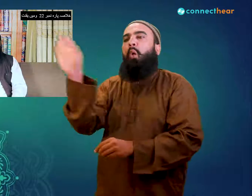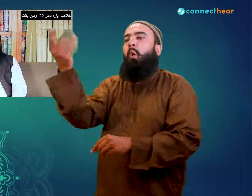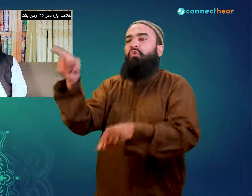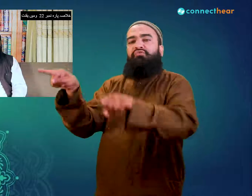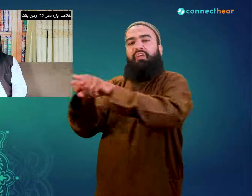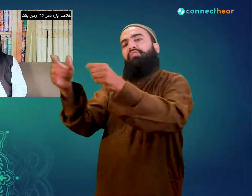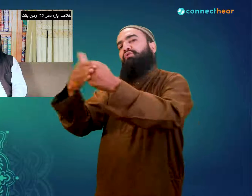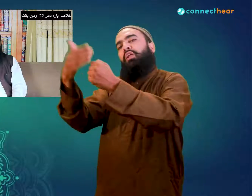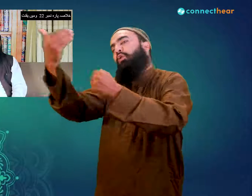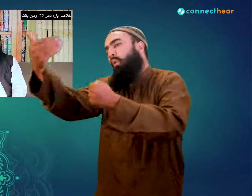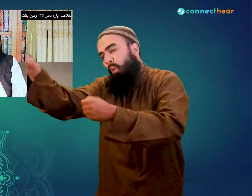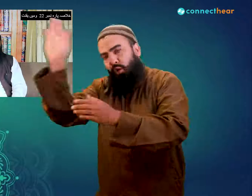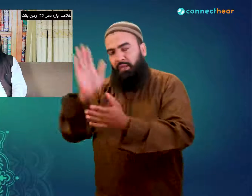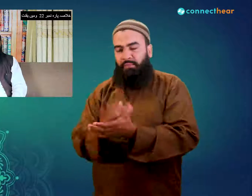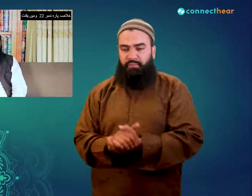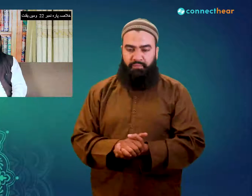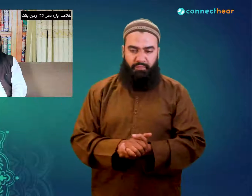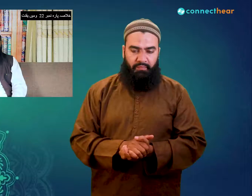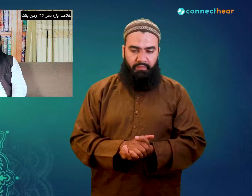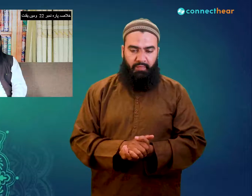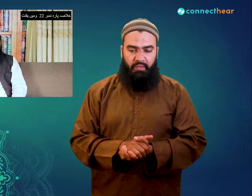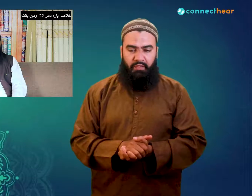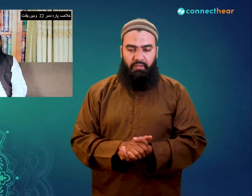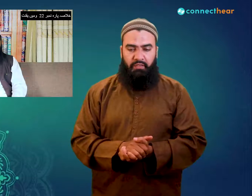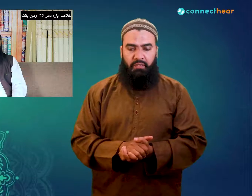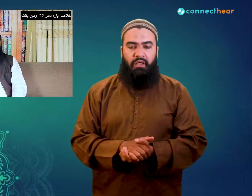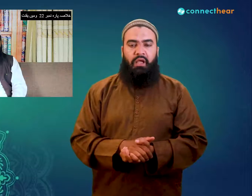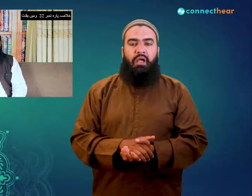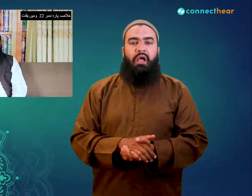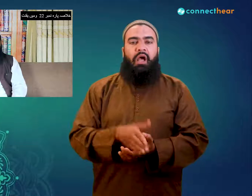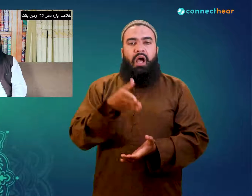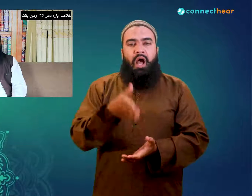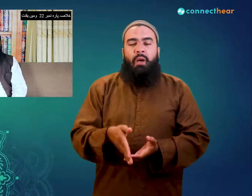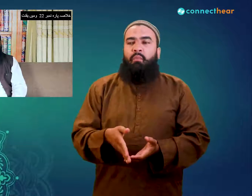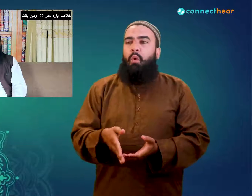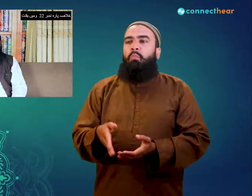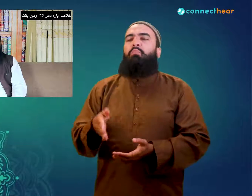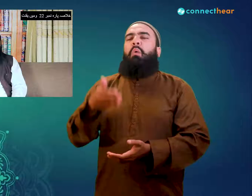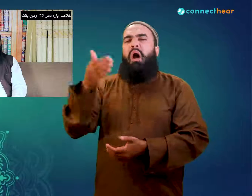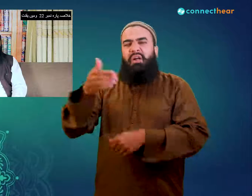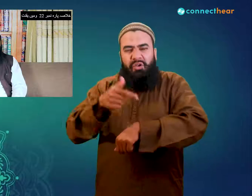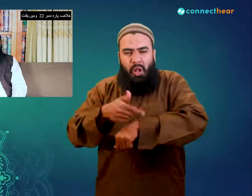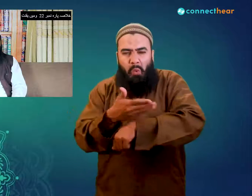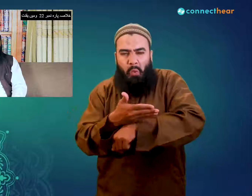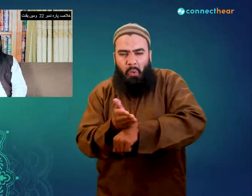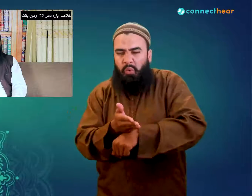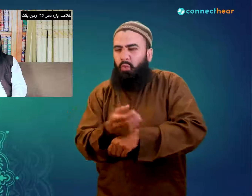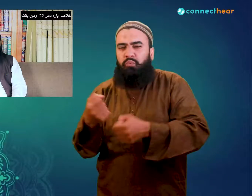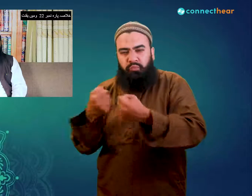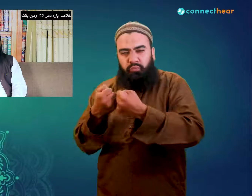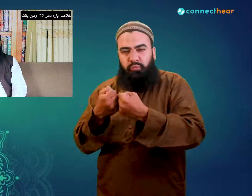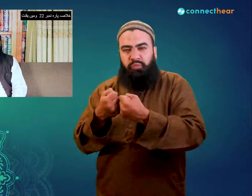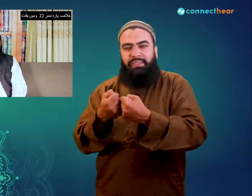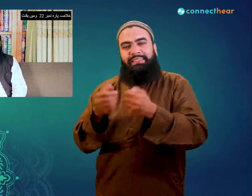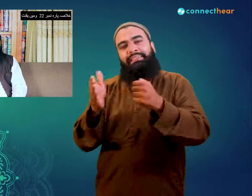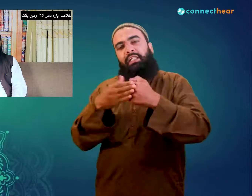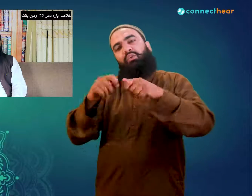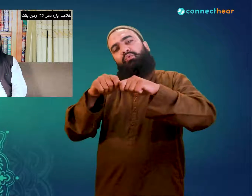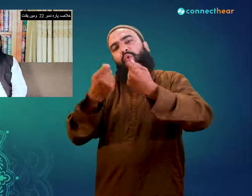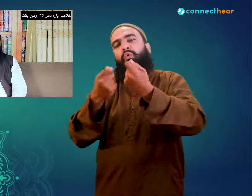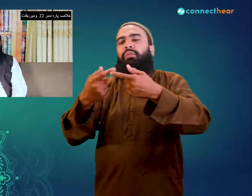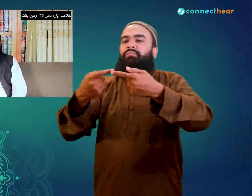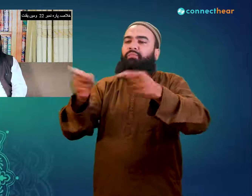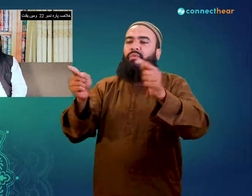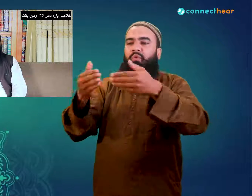سے یہ بات ہوئی، جبریل علیہ السلام آئے کہ حضرت زینب رضی اللہ تعالی عنہا